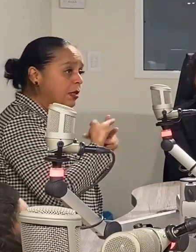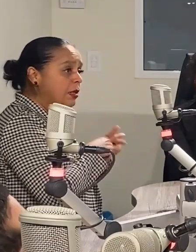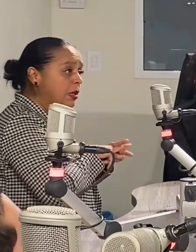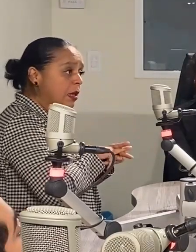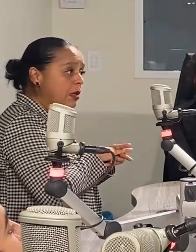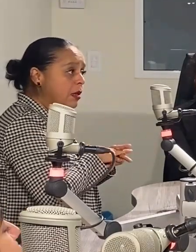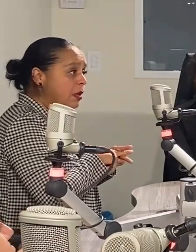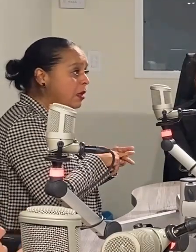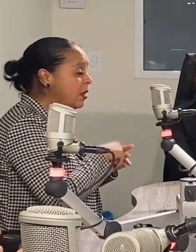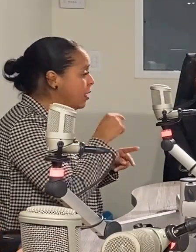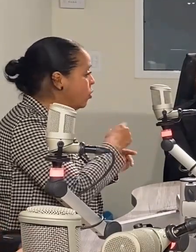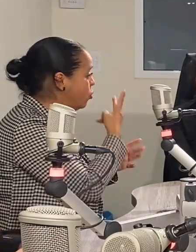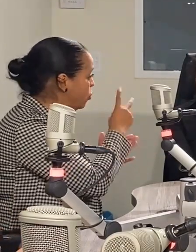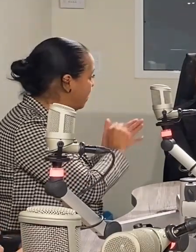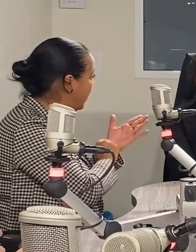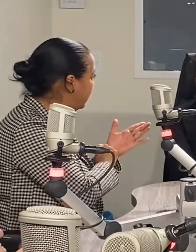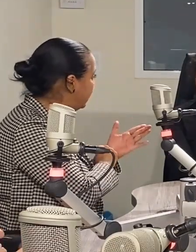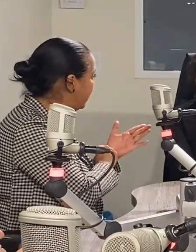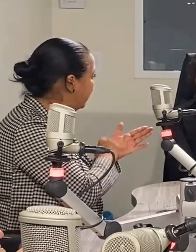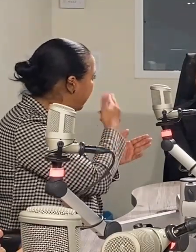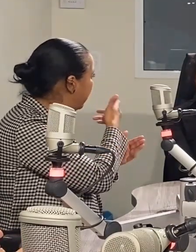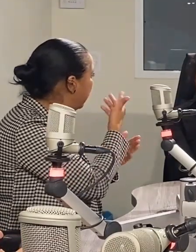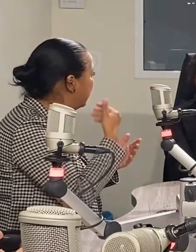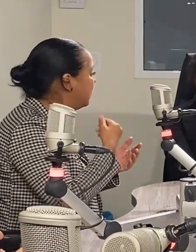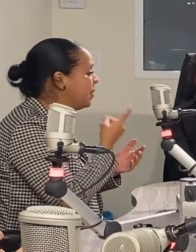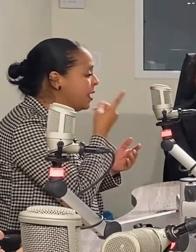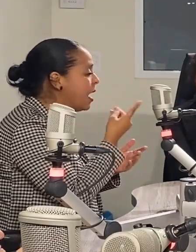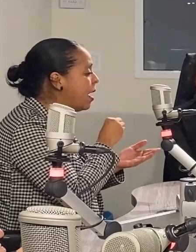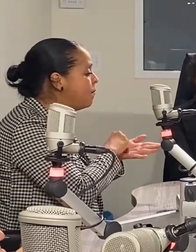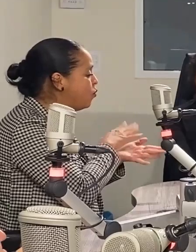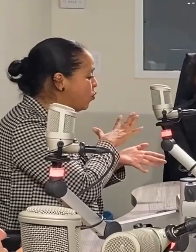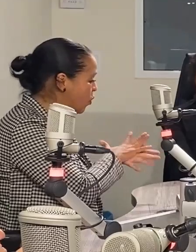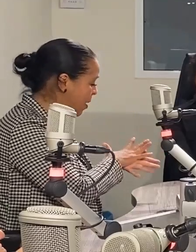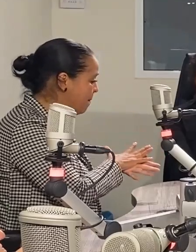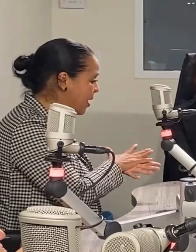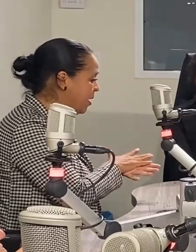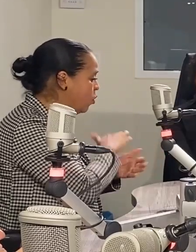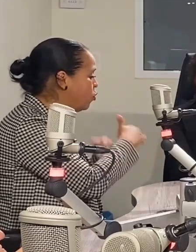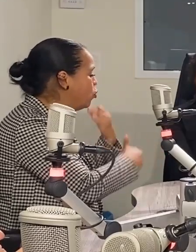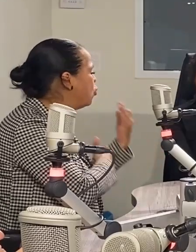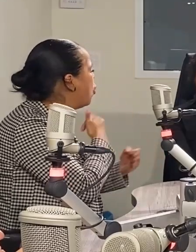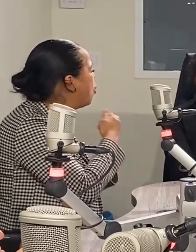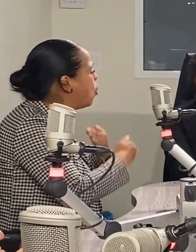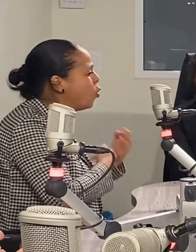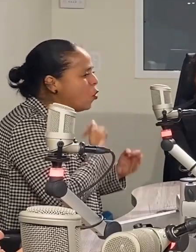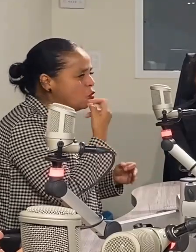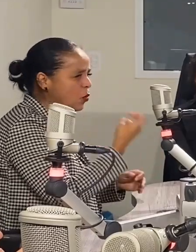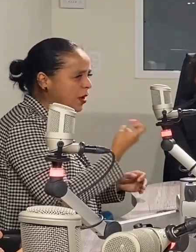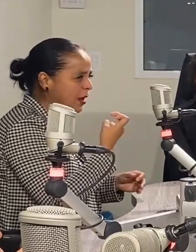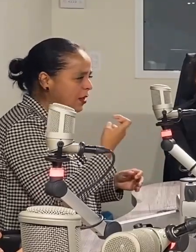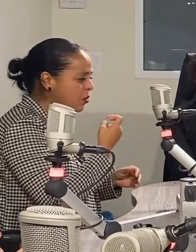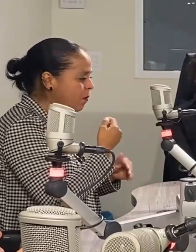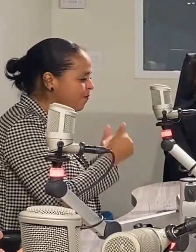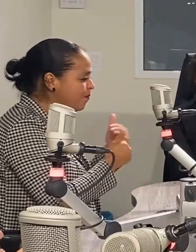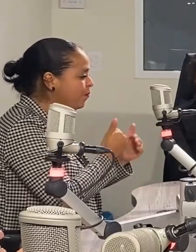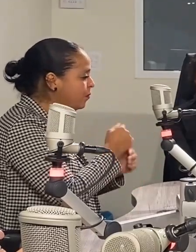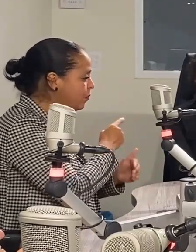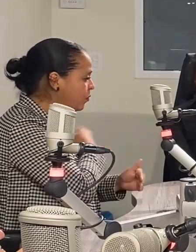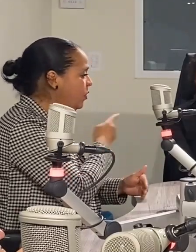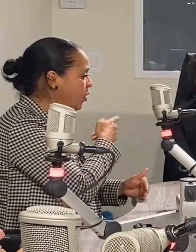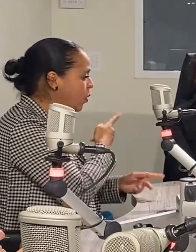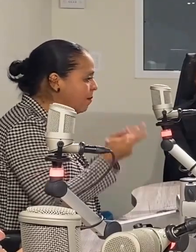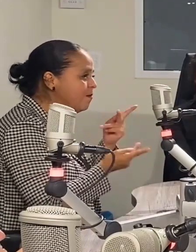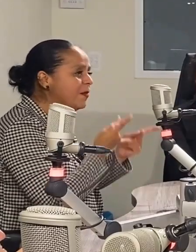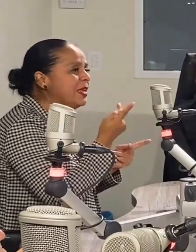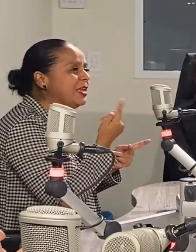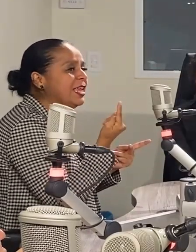revisan, que pasan 2 meses para que las aprueben y se haga como todo el proceso. Entonces sería como una buena alternativa en el